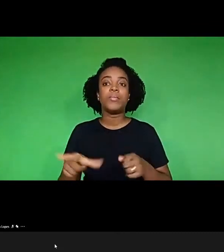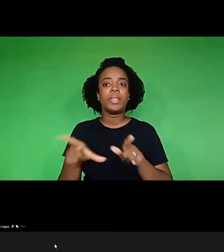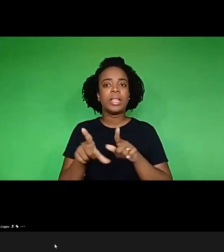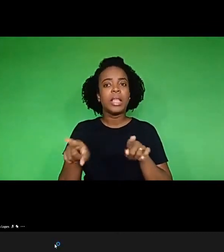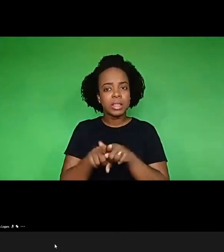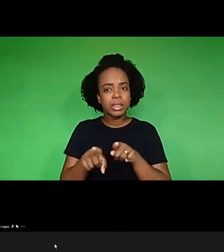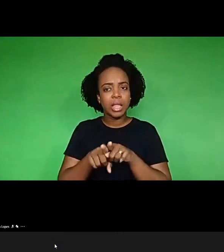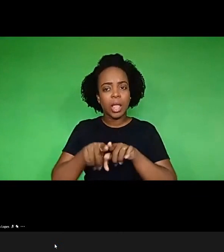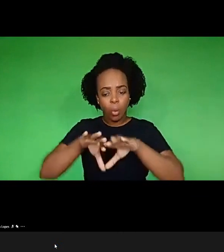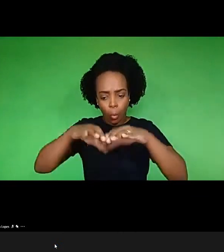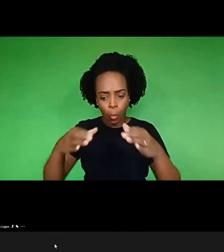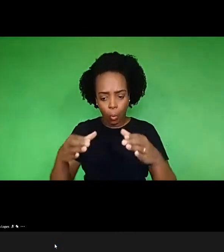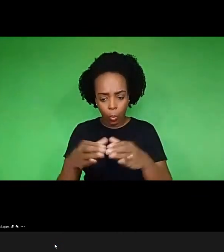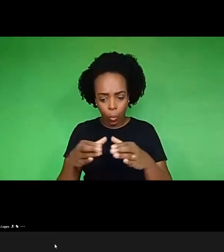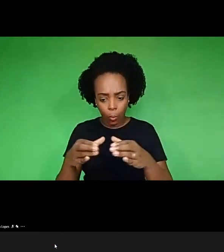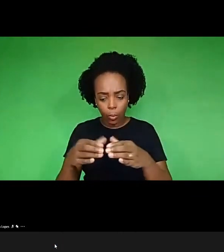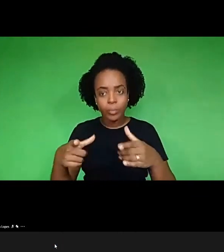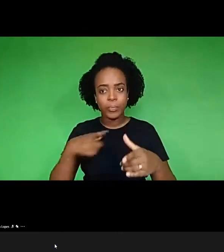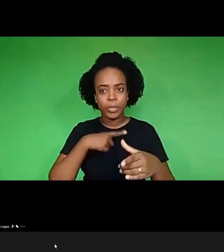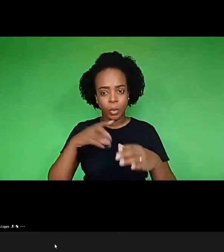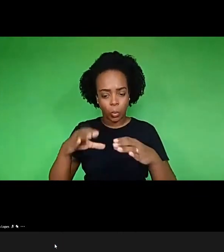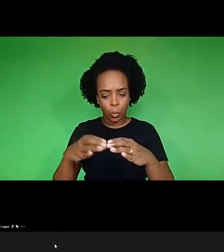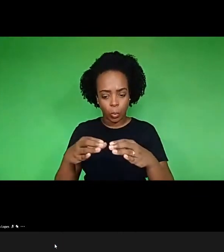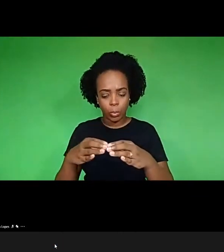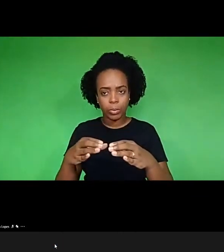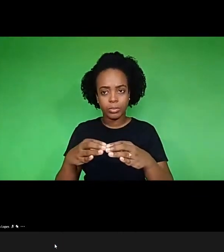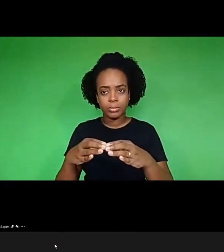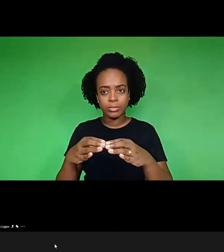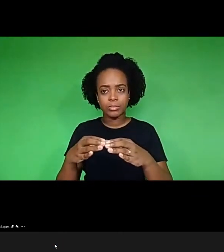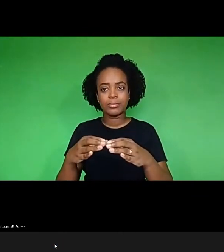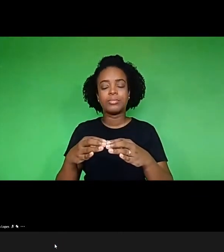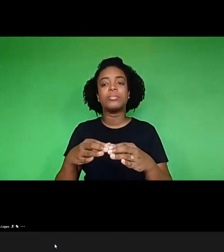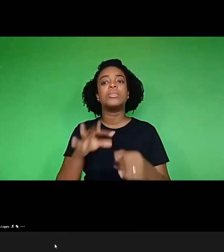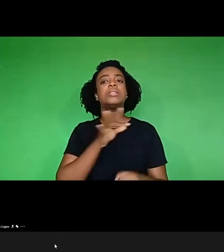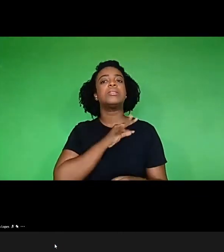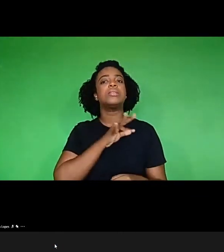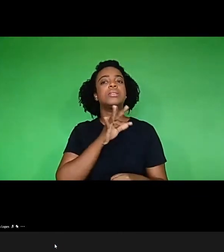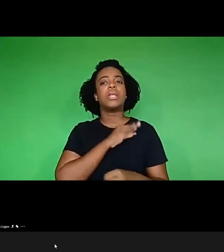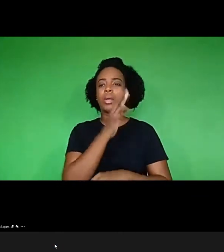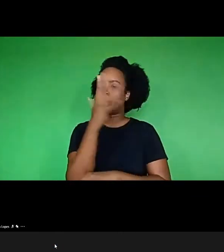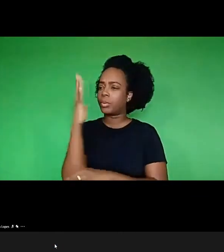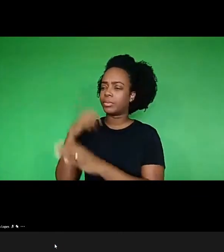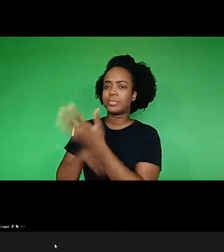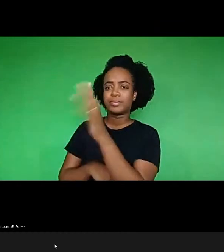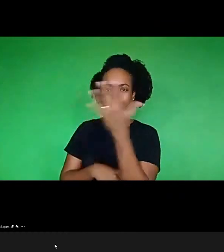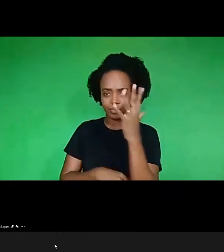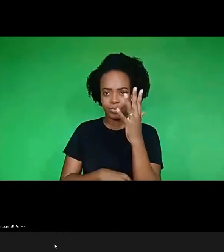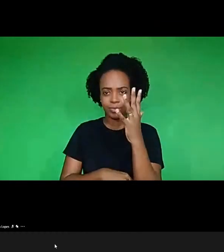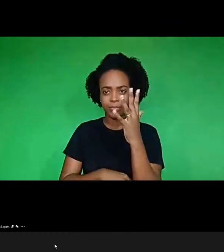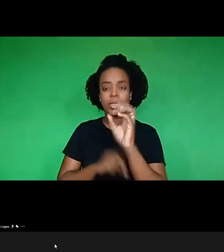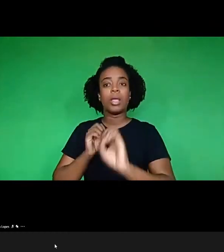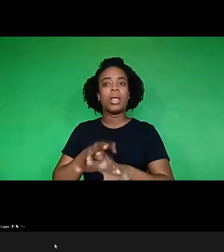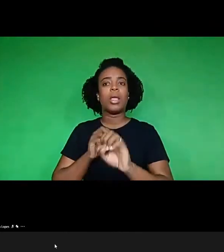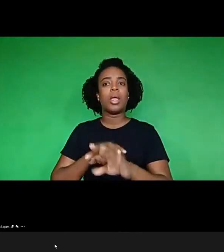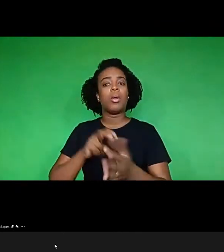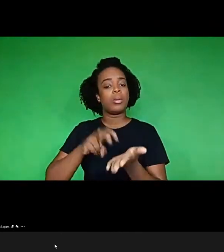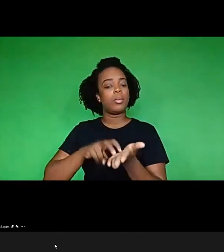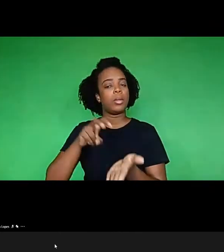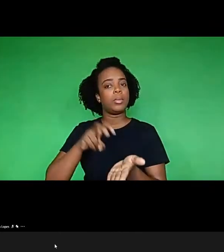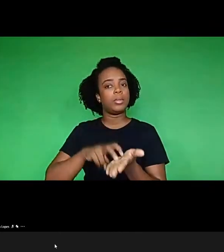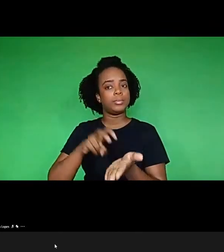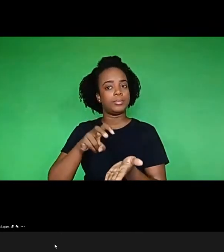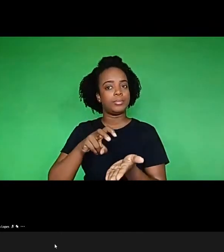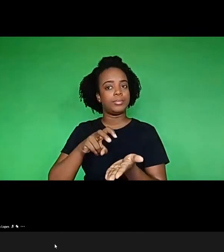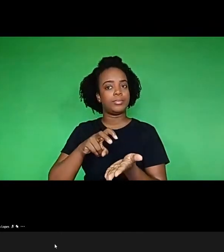ambiente, onde as turmas são pela manhã. Então, o horário já é um pouco diferente do